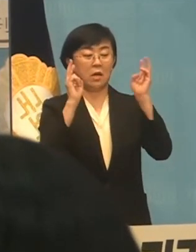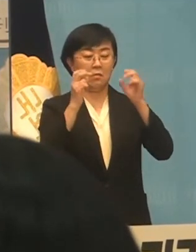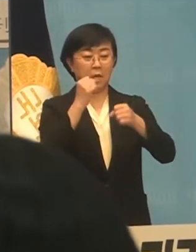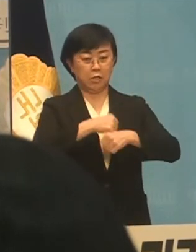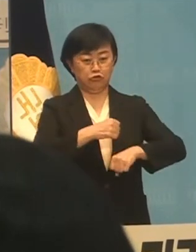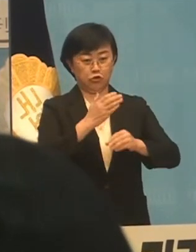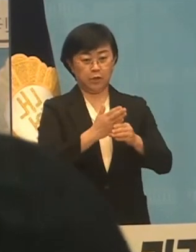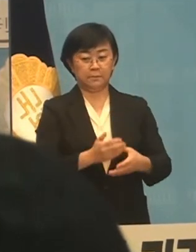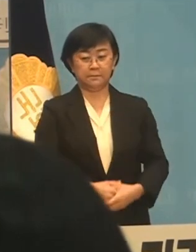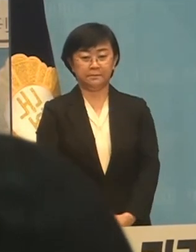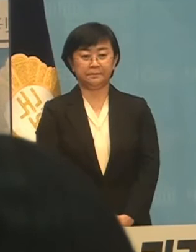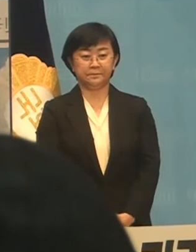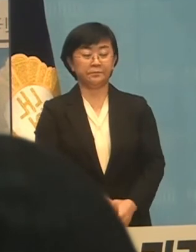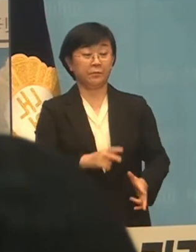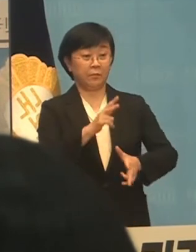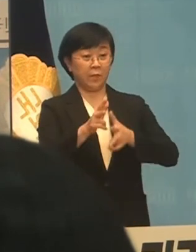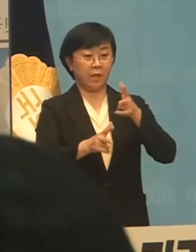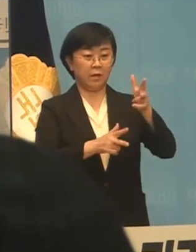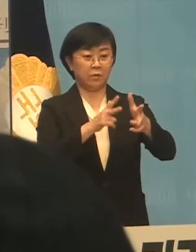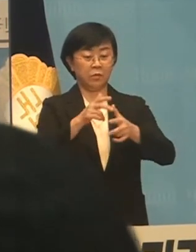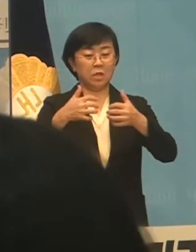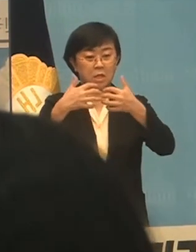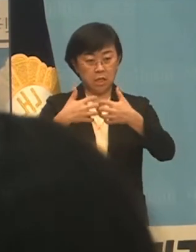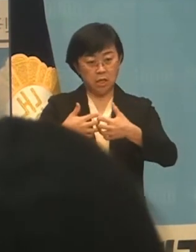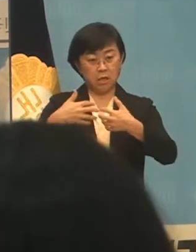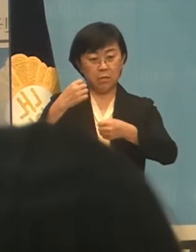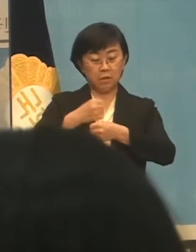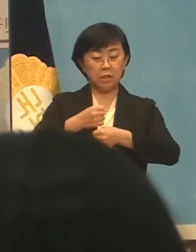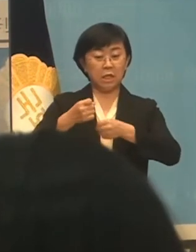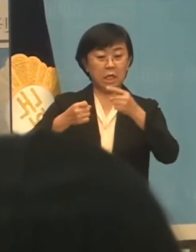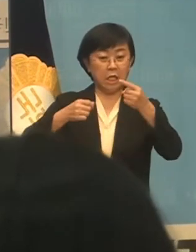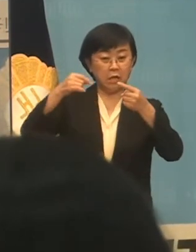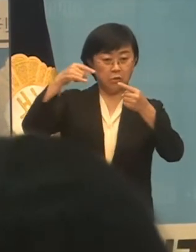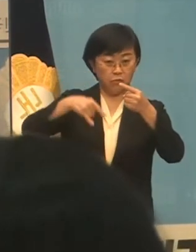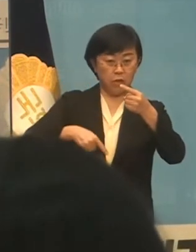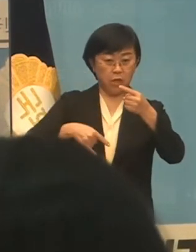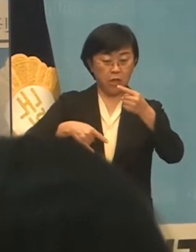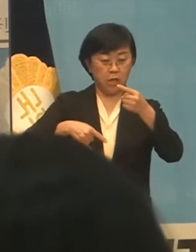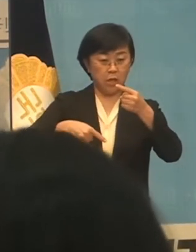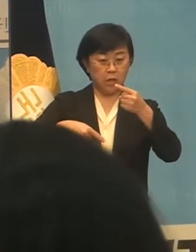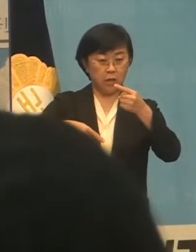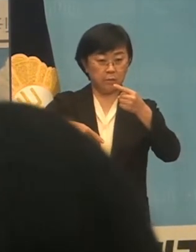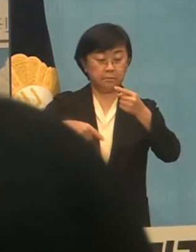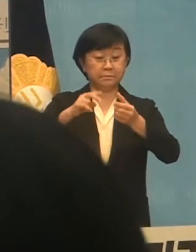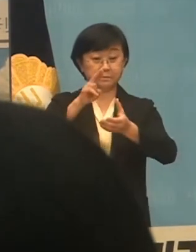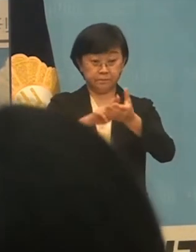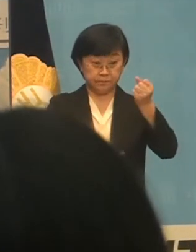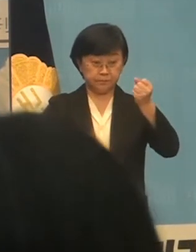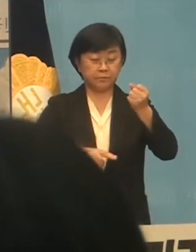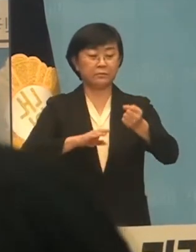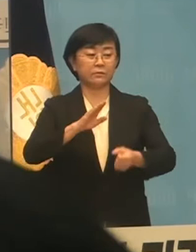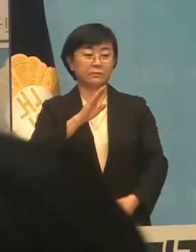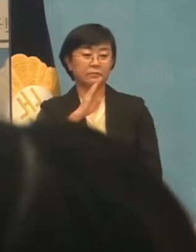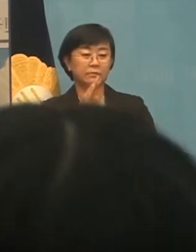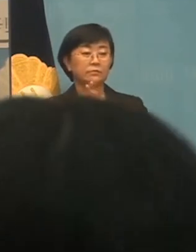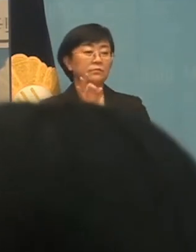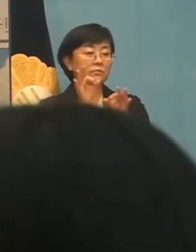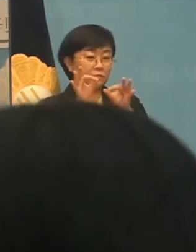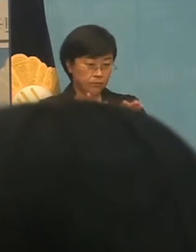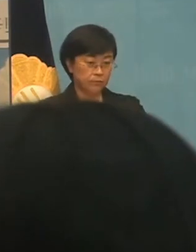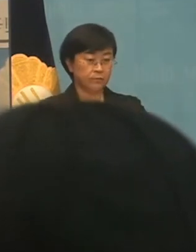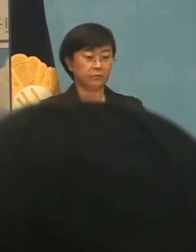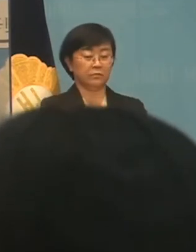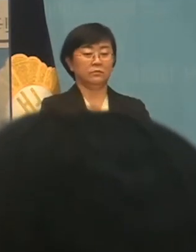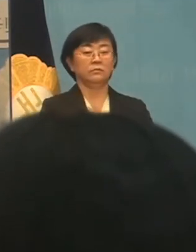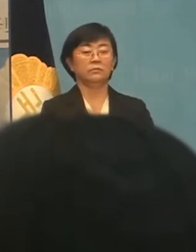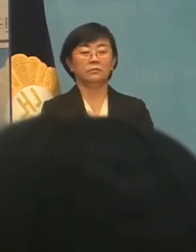있습니다. 산업용 공작기계 국내 1위 업체인 두산공작기계의 매각은 그야말로 투기의 장이